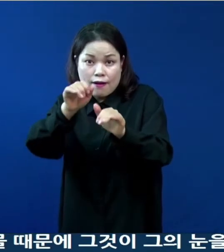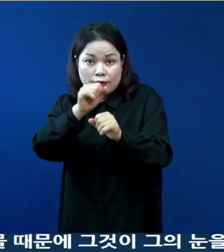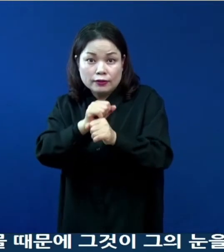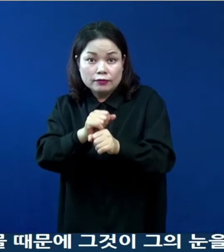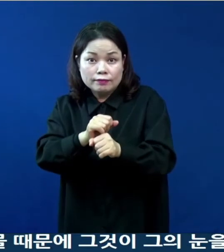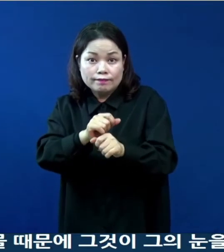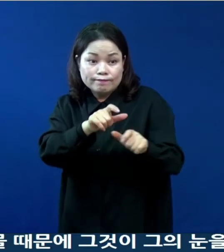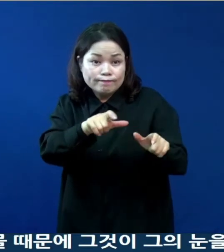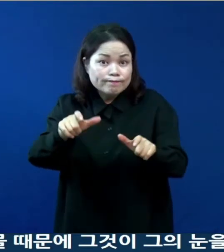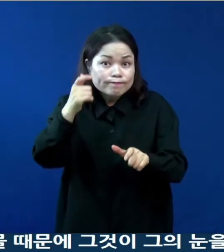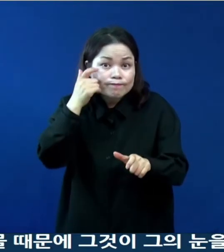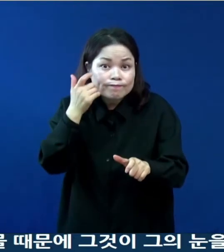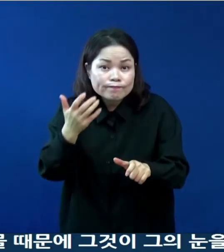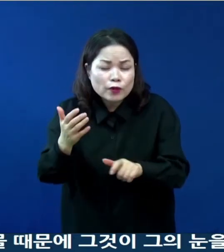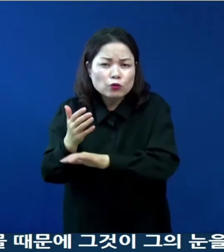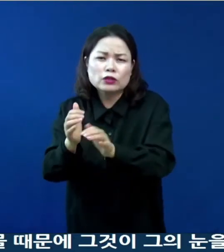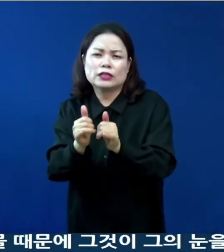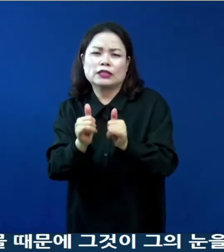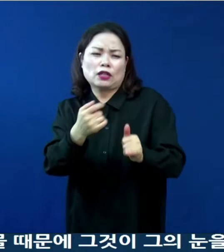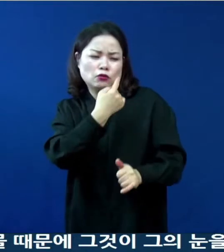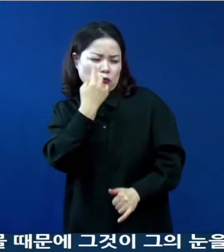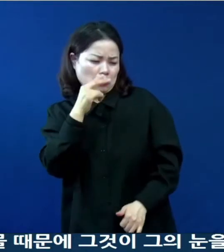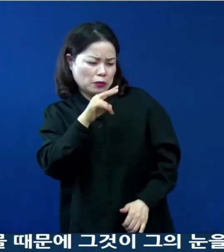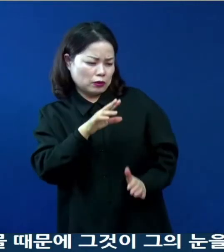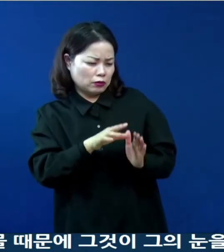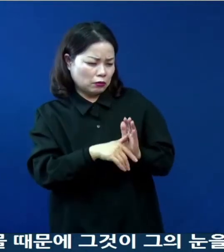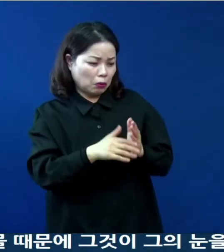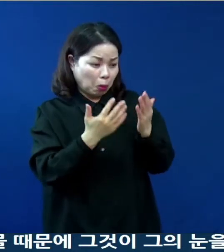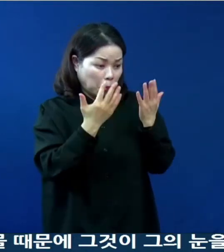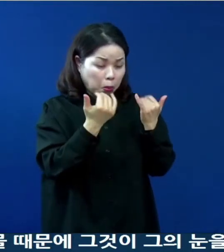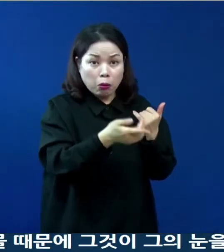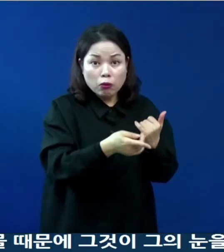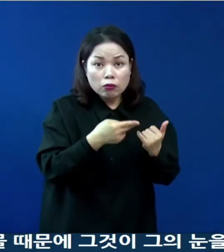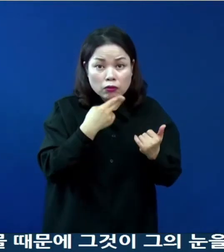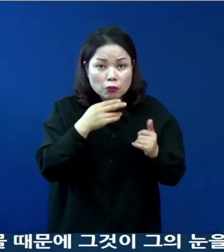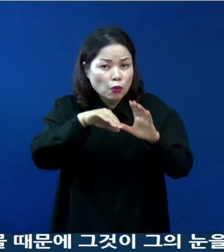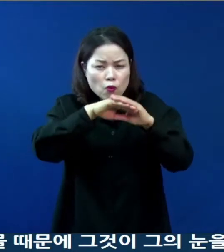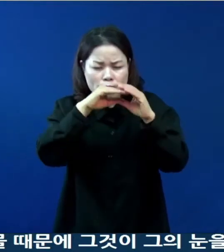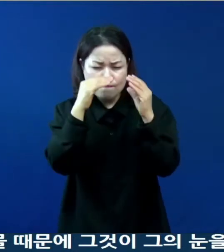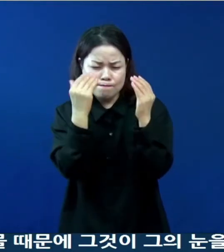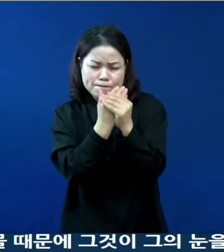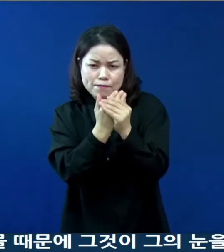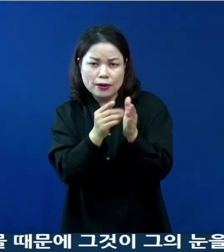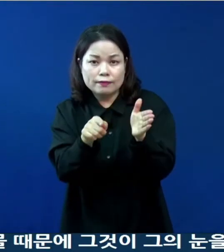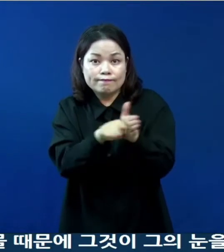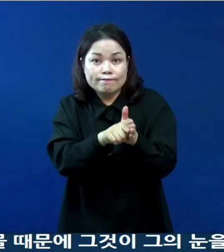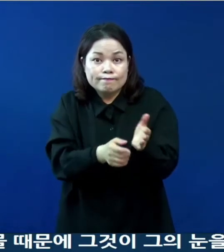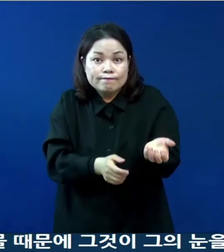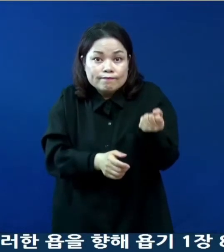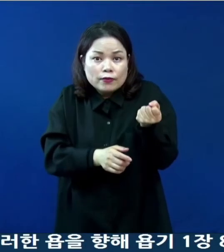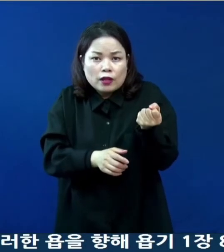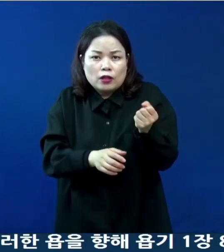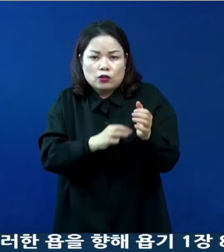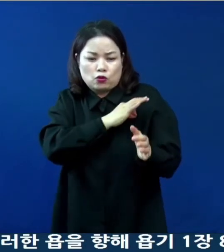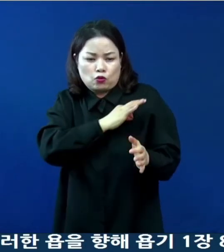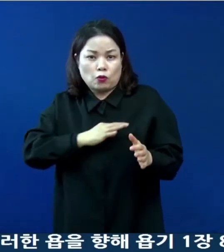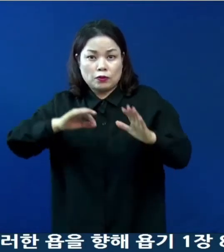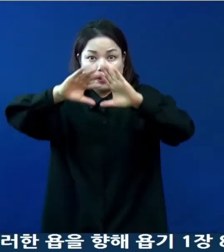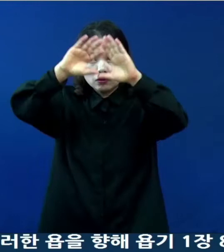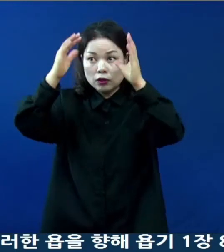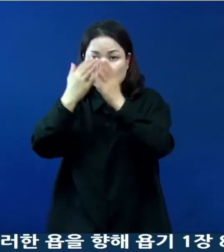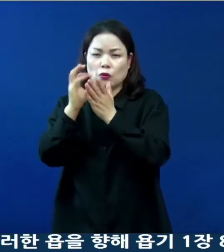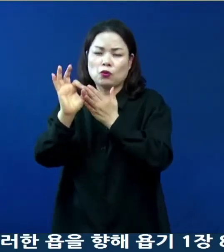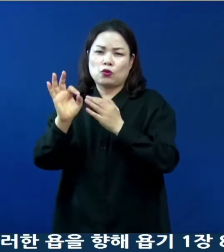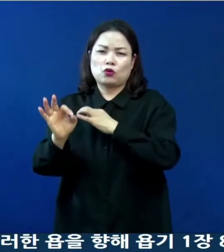과연 있을까요? 우리 인간의 눈으로 볼 때는 전혀 보이지 않지요. 모든 것이 다 완벽해 보입니다. 그러나 욥기 전체를 놓고